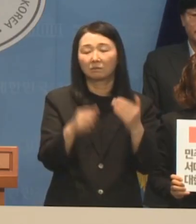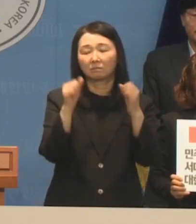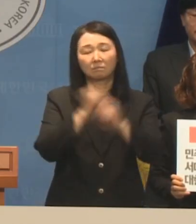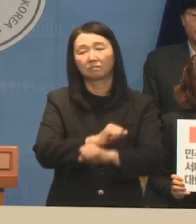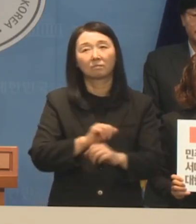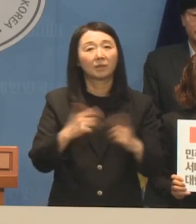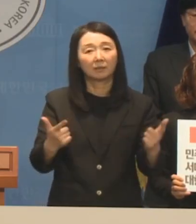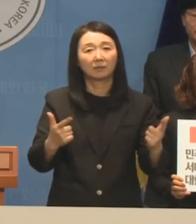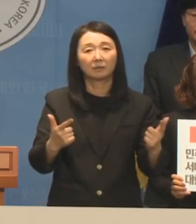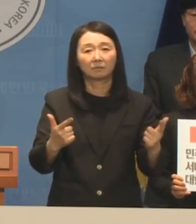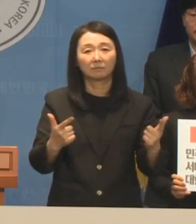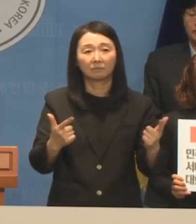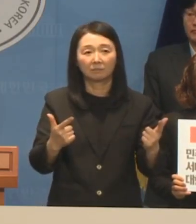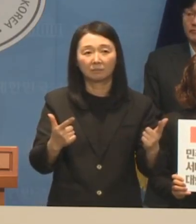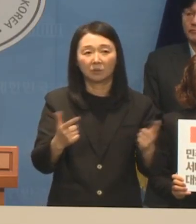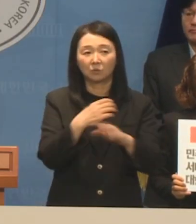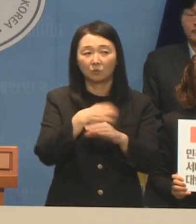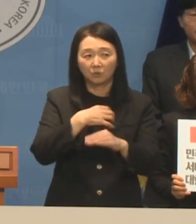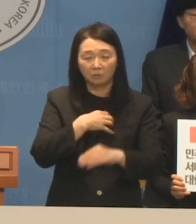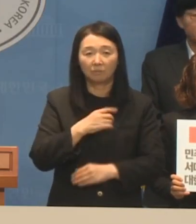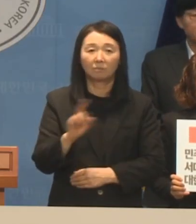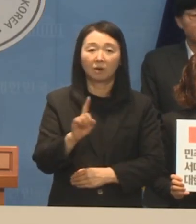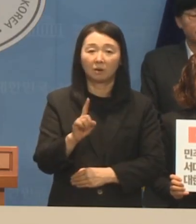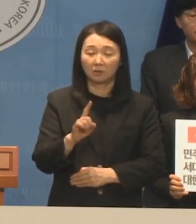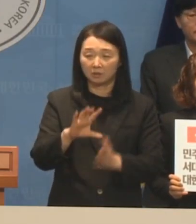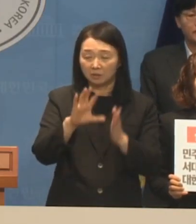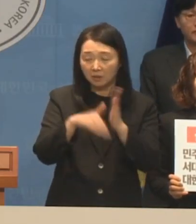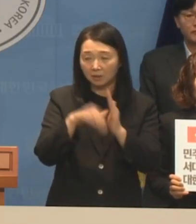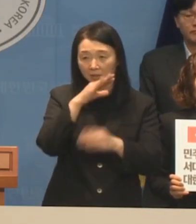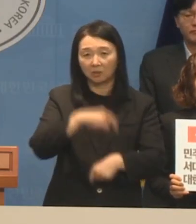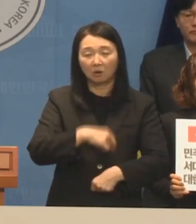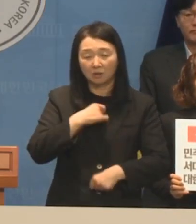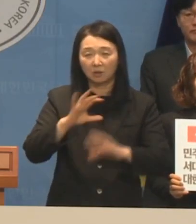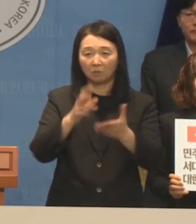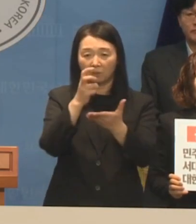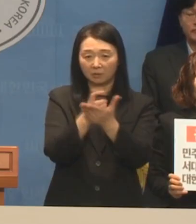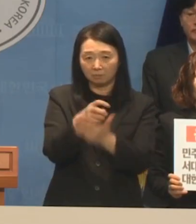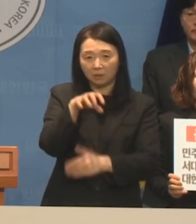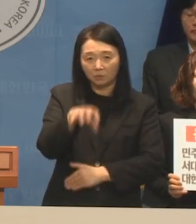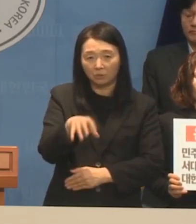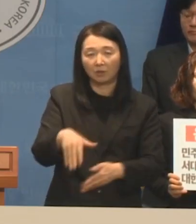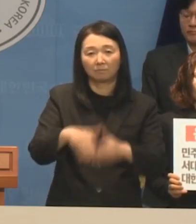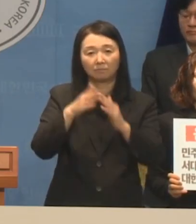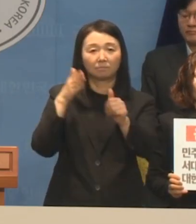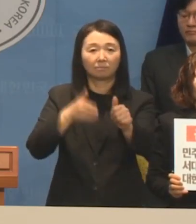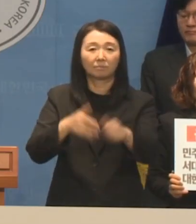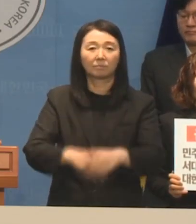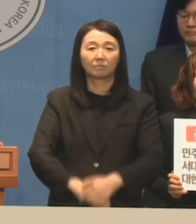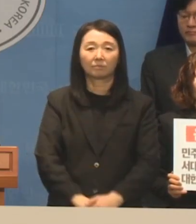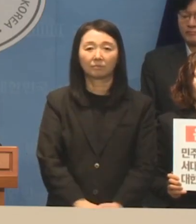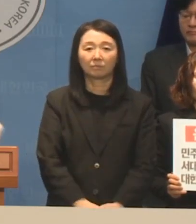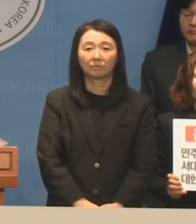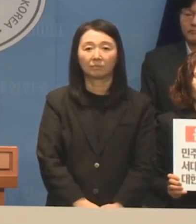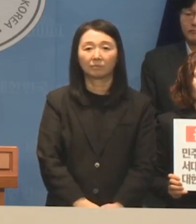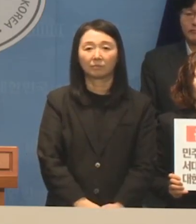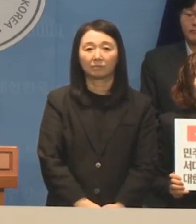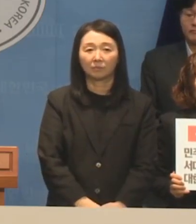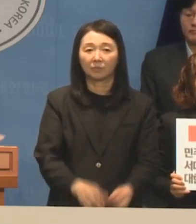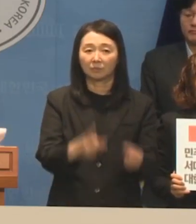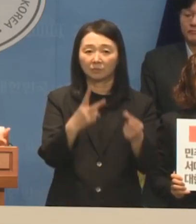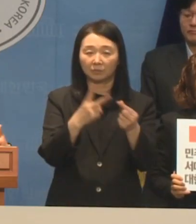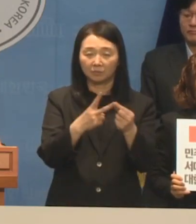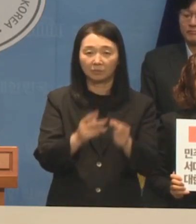내리지 않도록 벼랑 끝에 있는 이 시국의 정의를 헌법재판소가 세워주십시오.